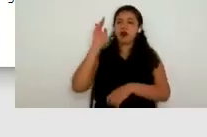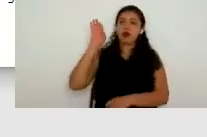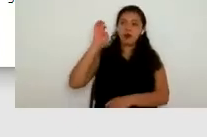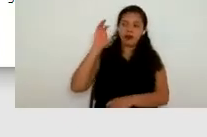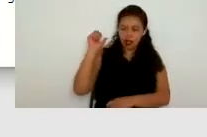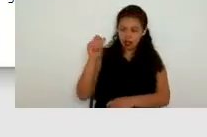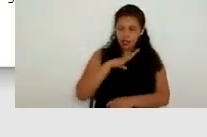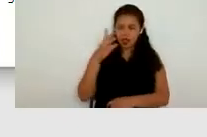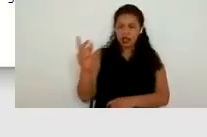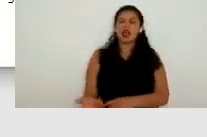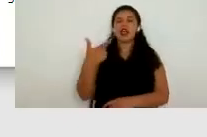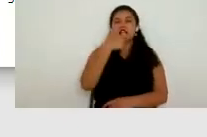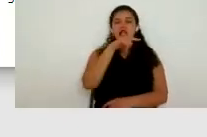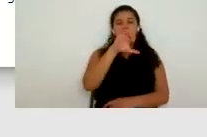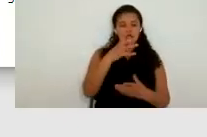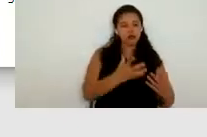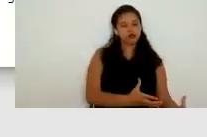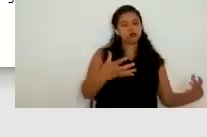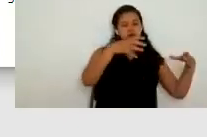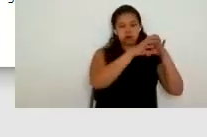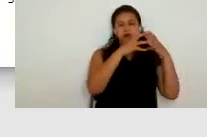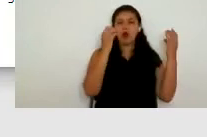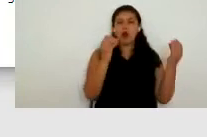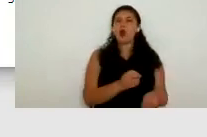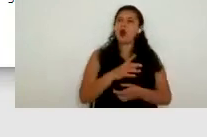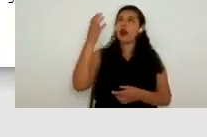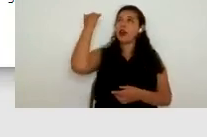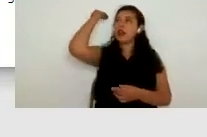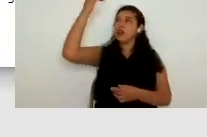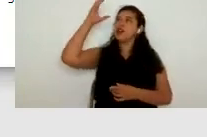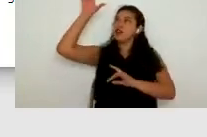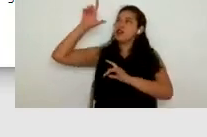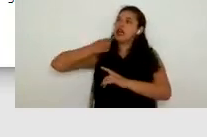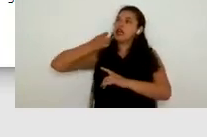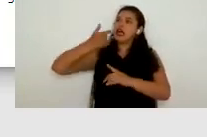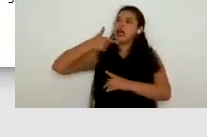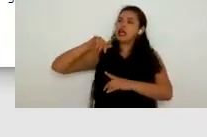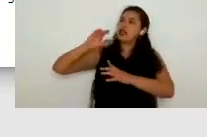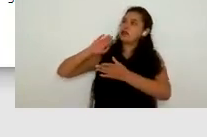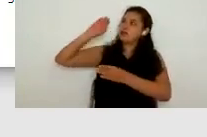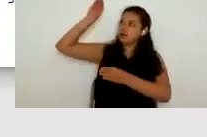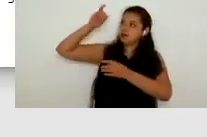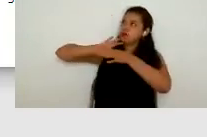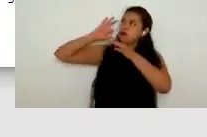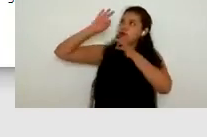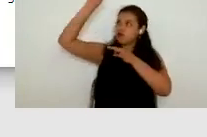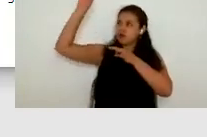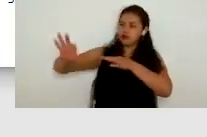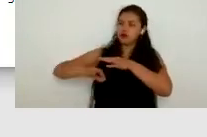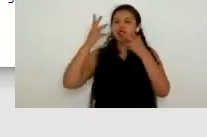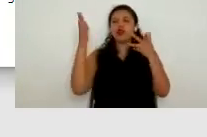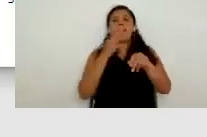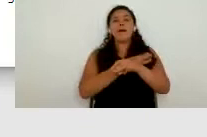tienen un tanques de gas o tienen un tanque estacionario pues eso nos da leña el carbón petróleo electricidad